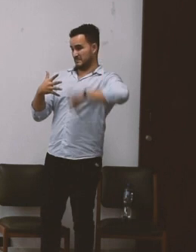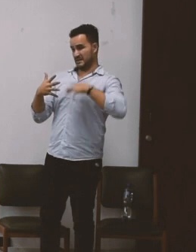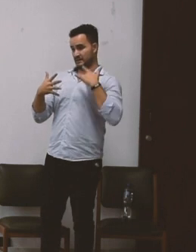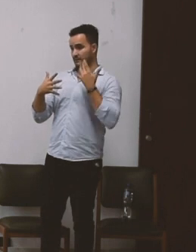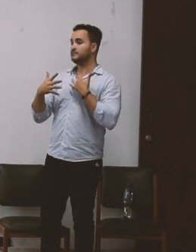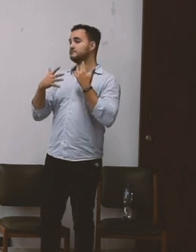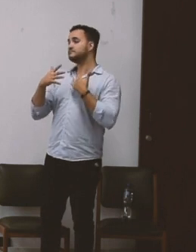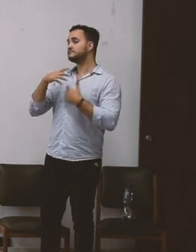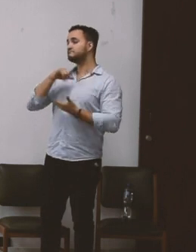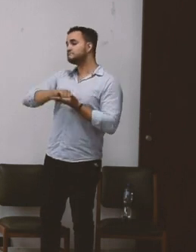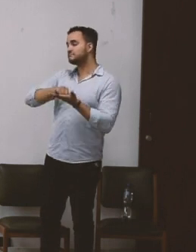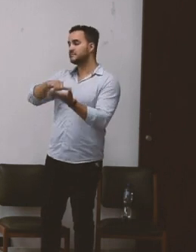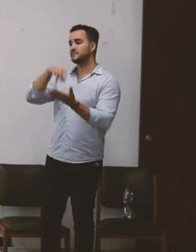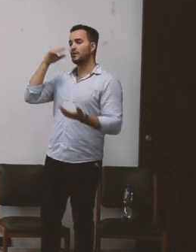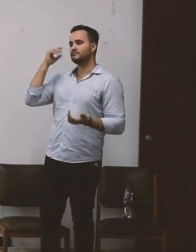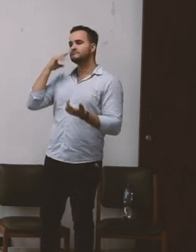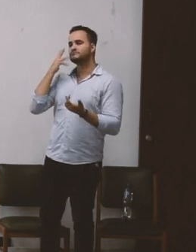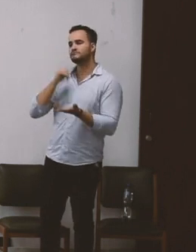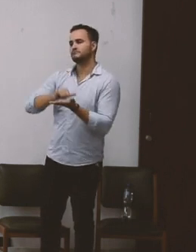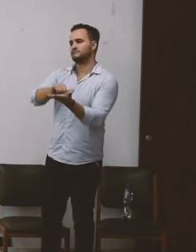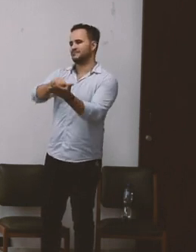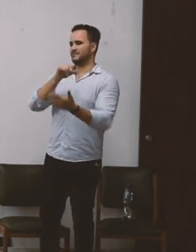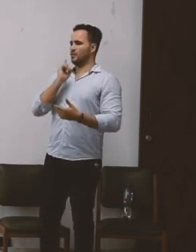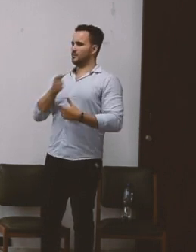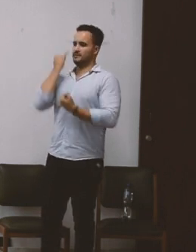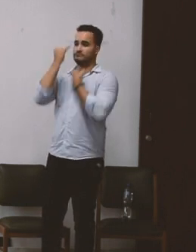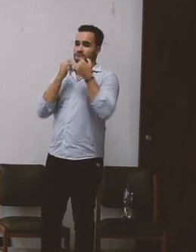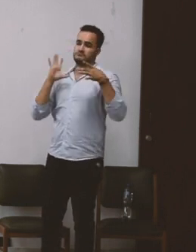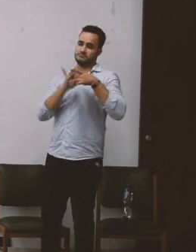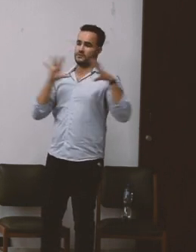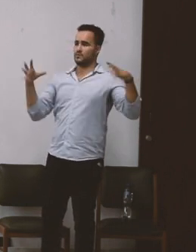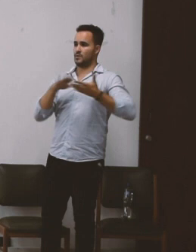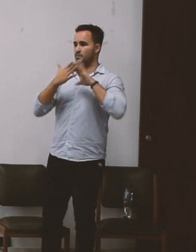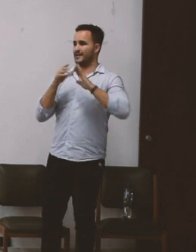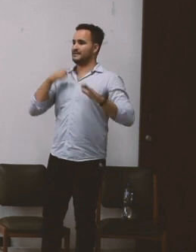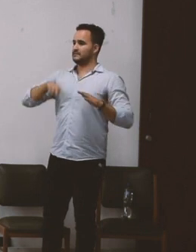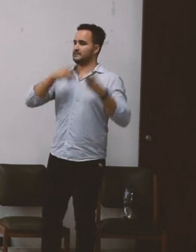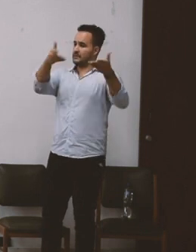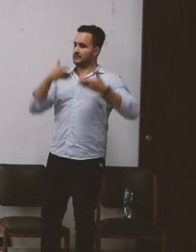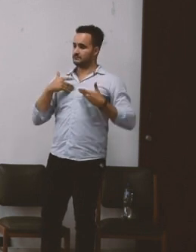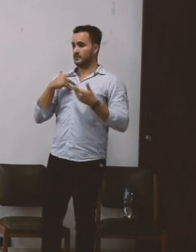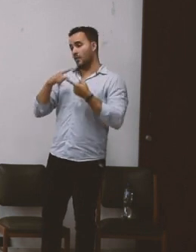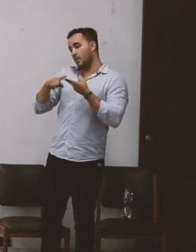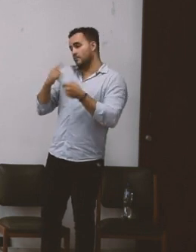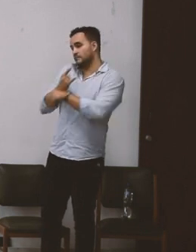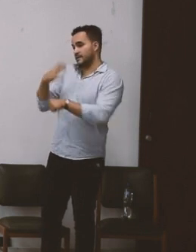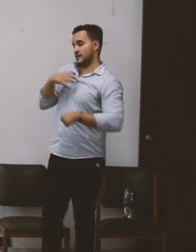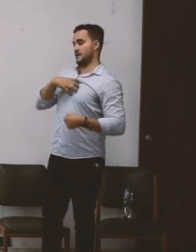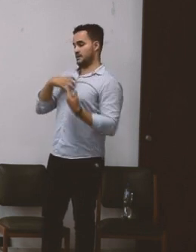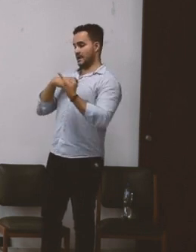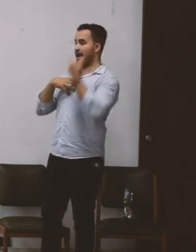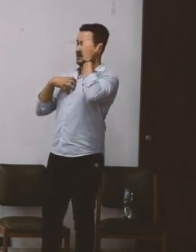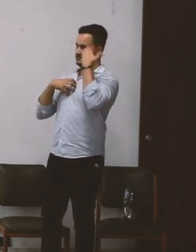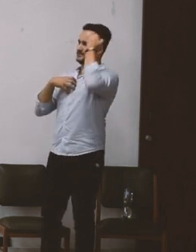lugar, con el objeto de indicar la pertenencia a una comunidad afectiva. El uso de la queja como un modo de vinculación social